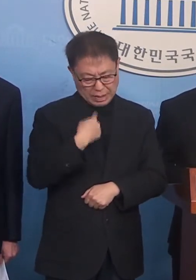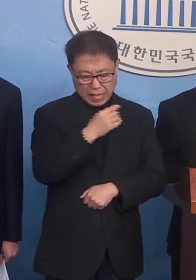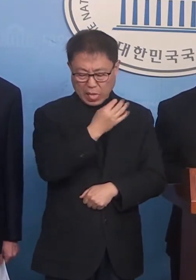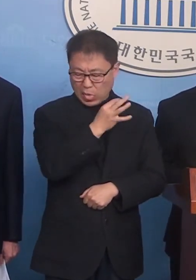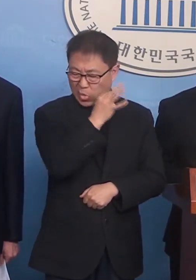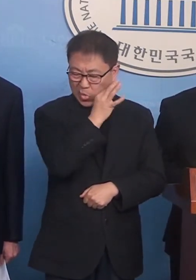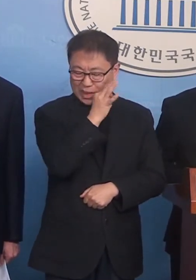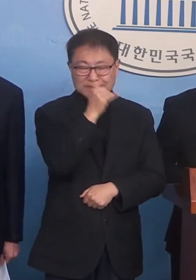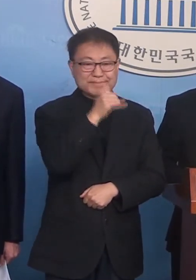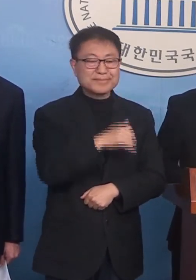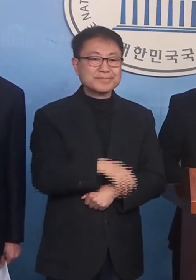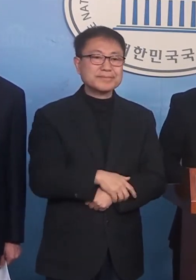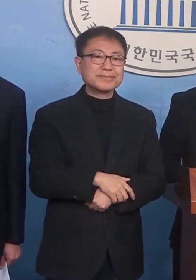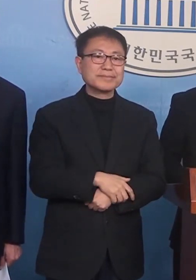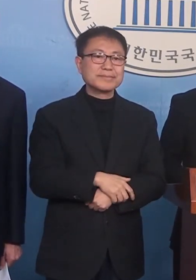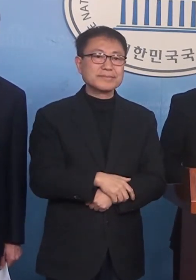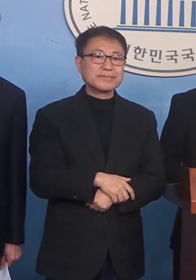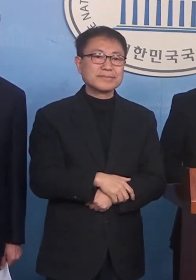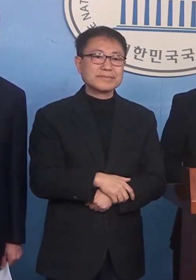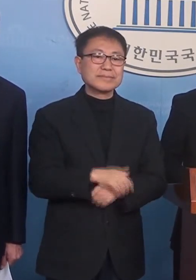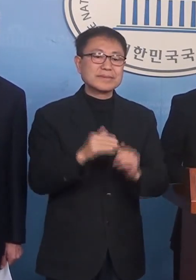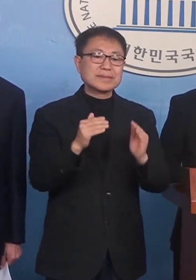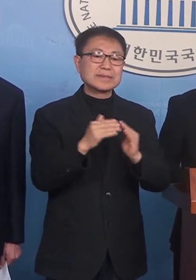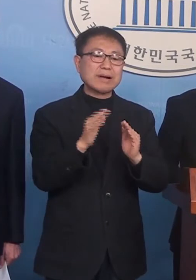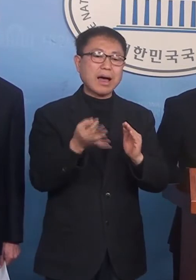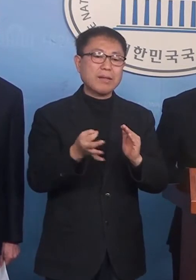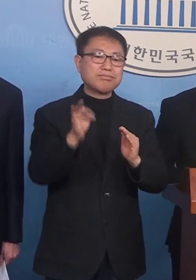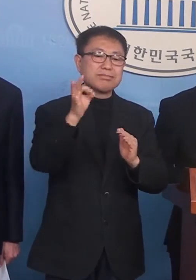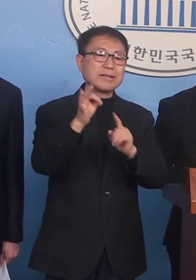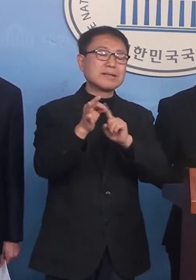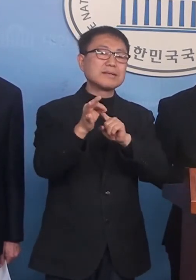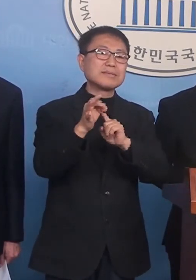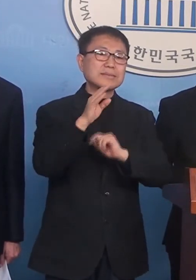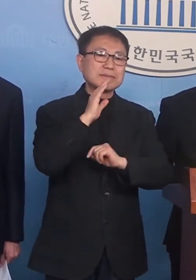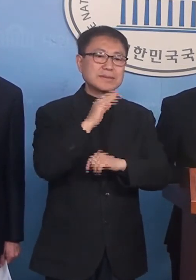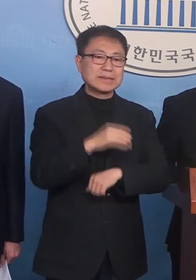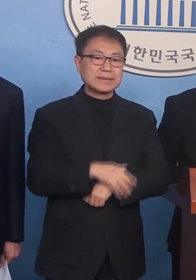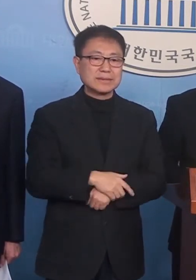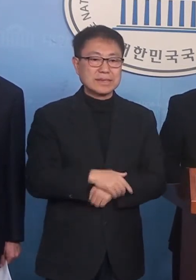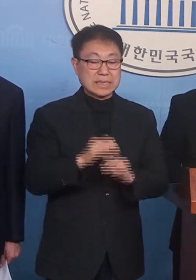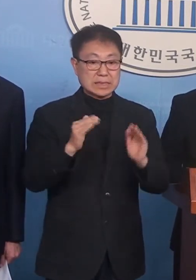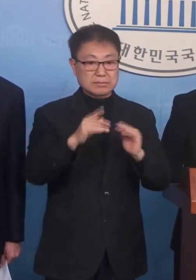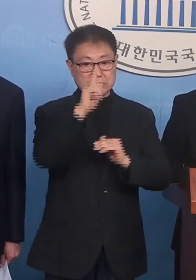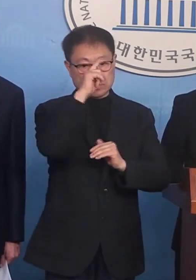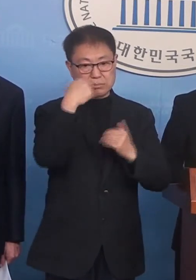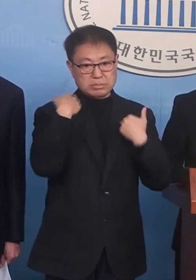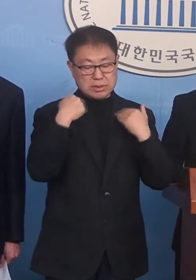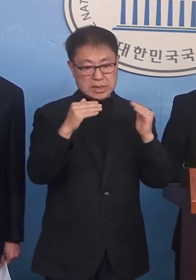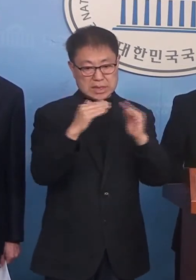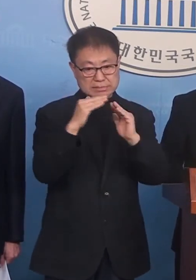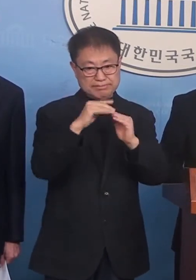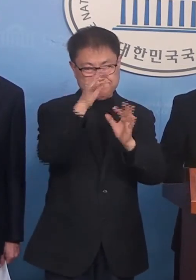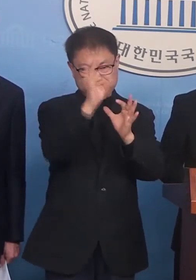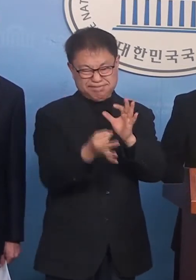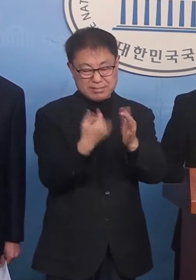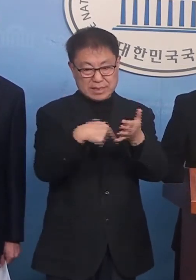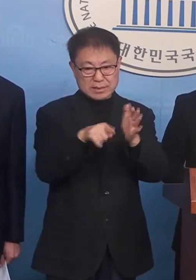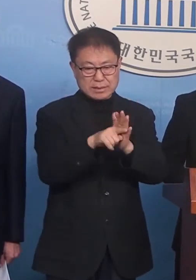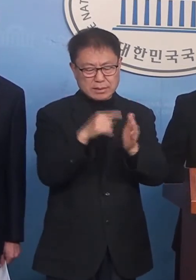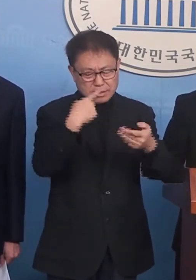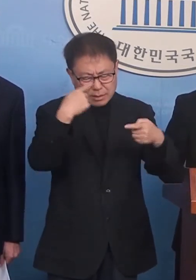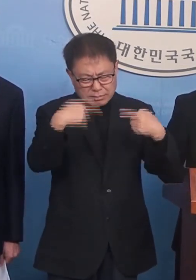이축되기도 했습니다. 집값이 천정부지로 올랐습니다. 현 정부도 집값을 잡겠다고 수많은